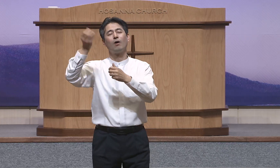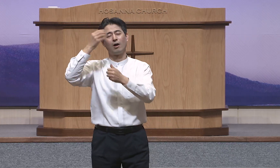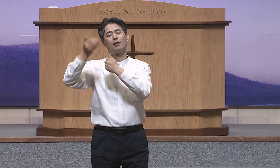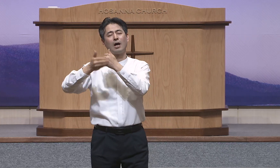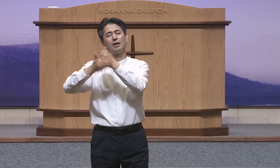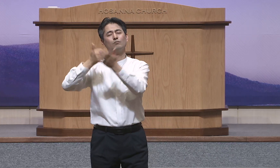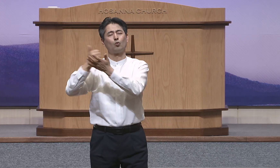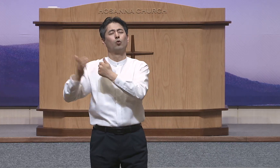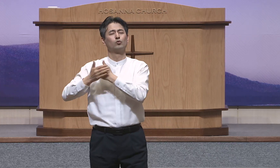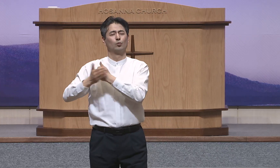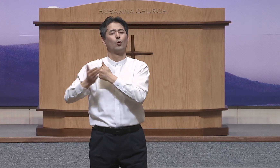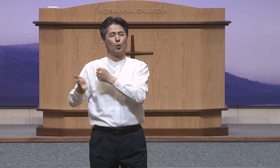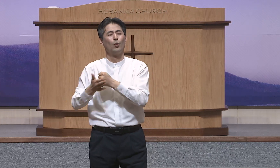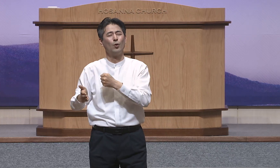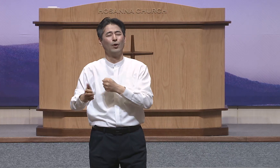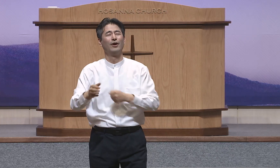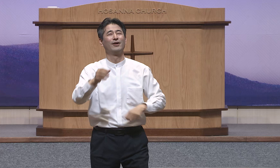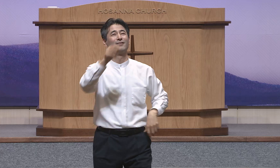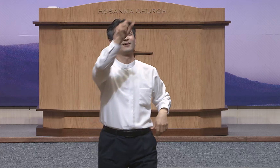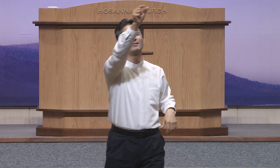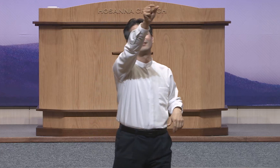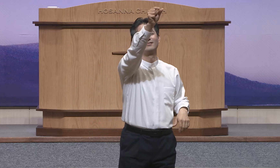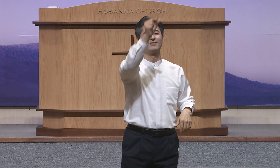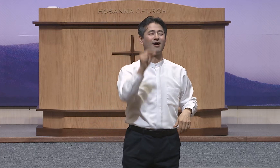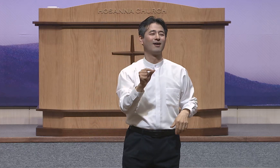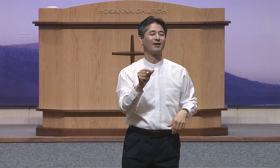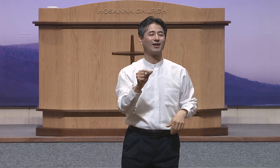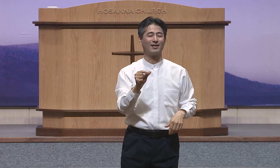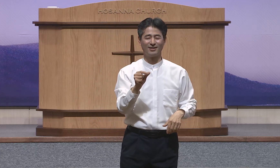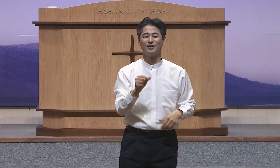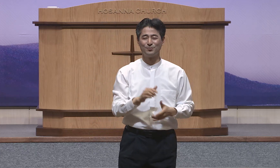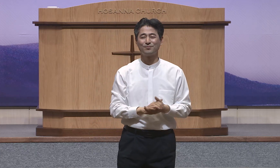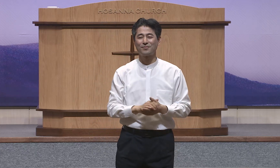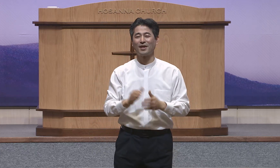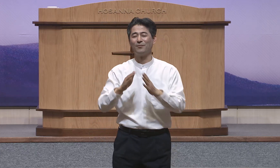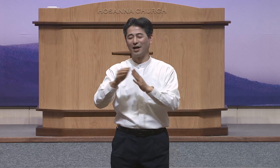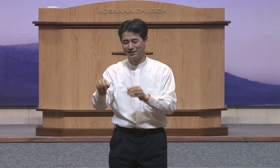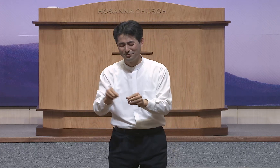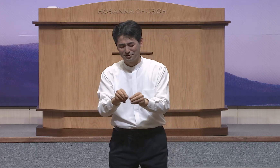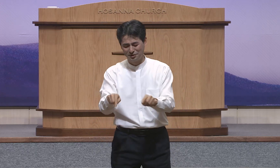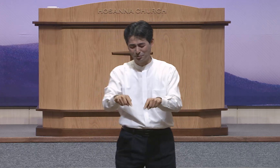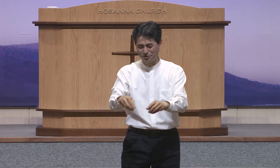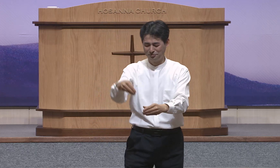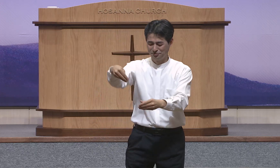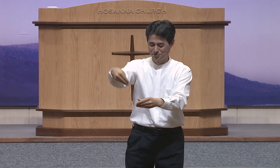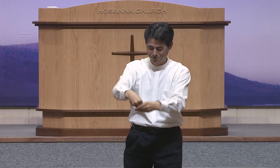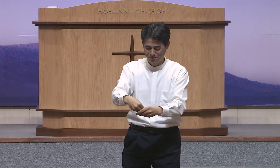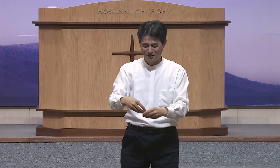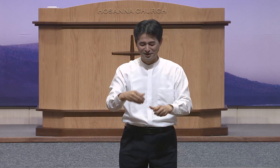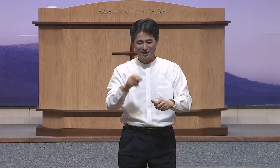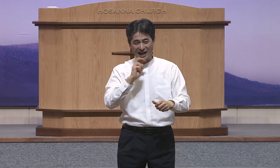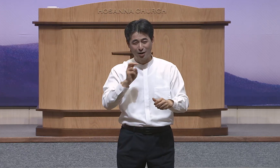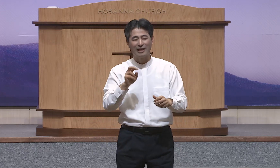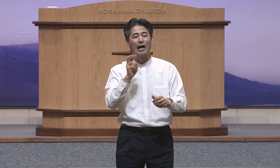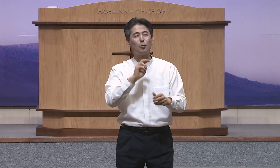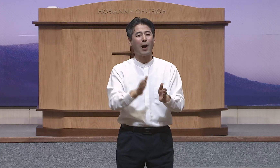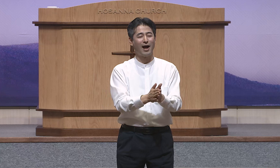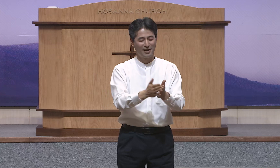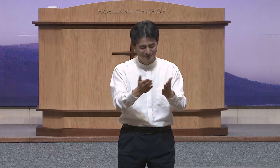맞게 그 임동진 장로님의 테이프를 제가 살 수 있었던 것 같습니다. 집에 가서 카세트